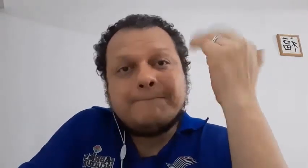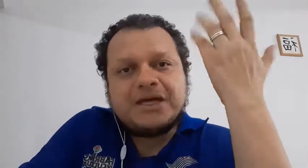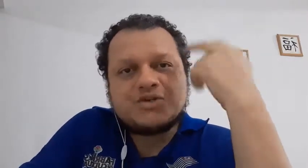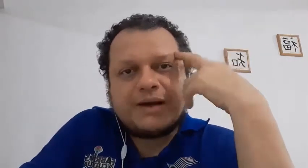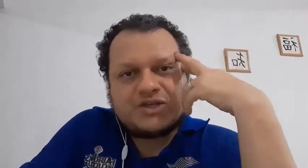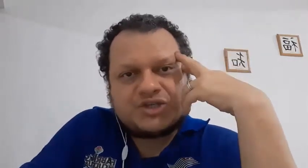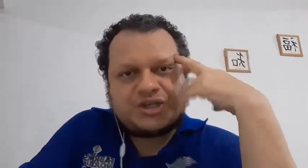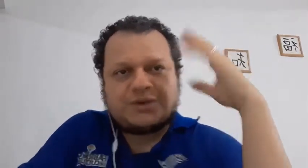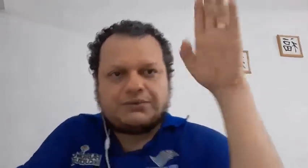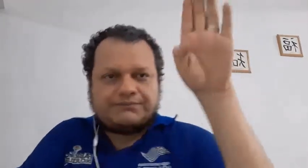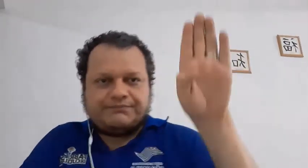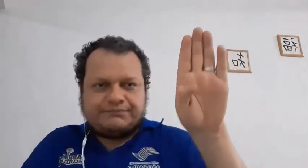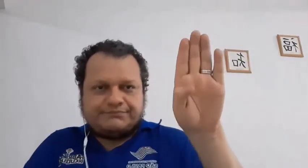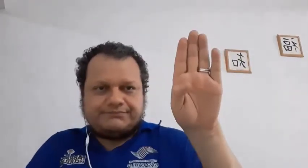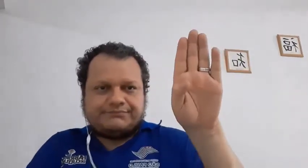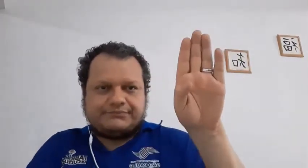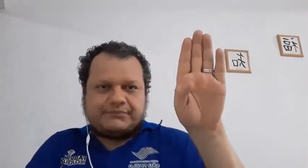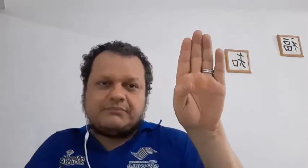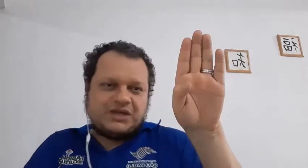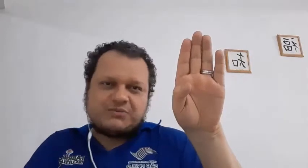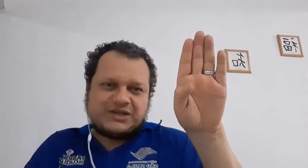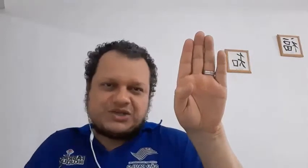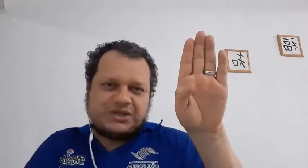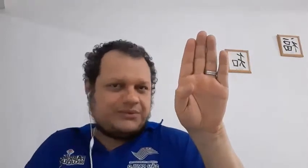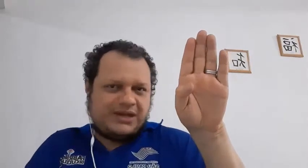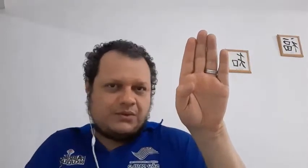de baixinho. B de baixinho? Não.